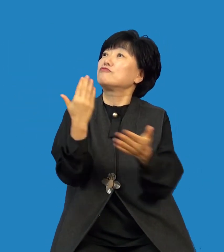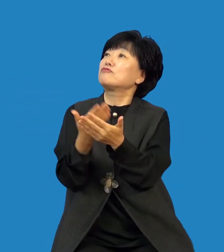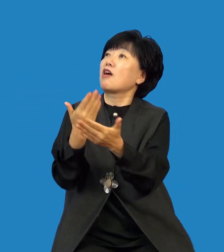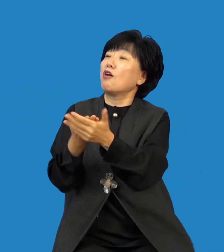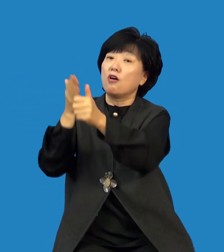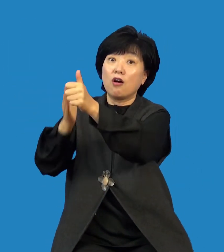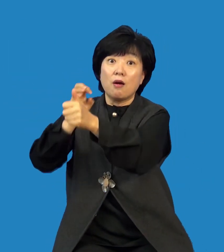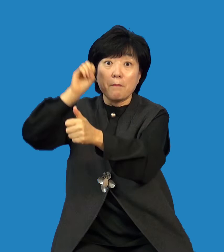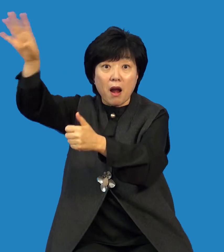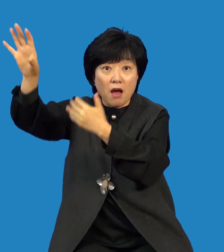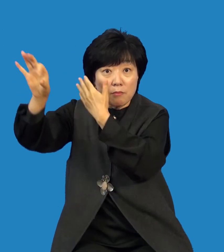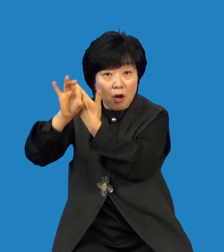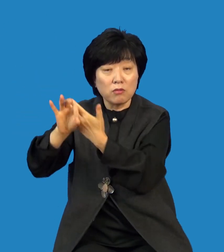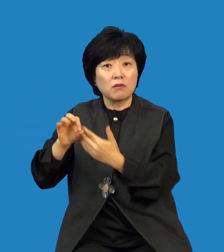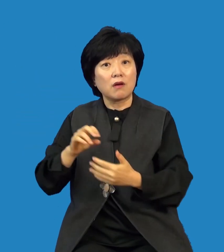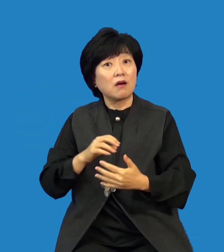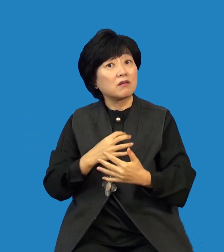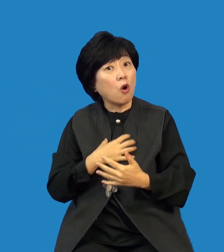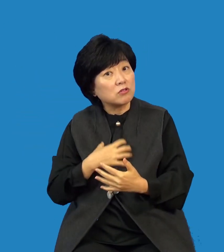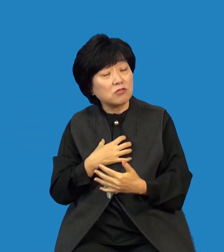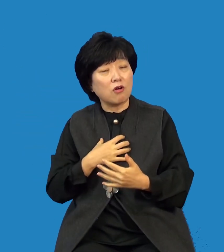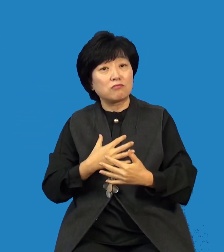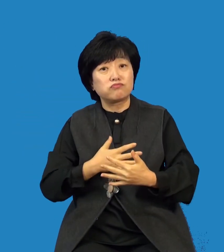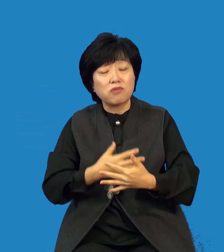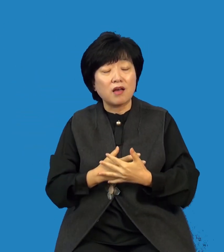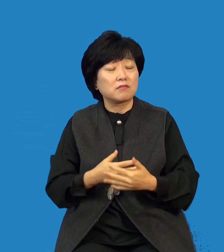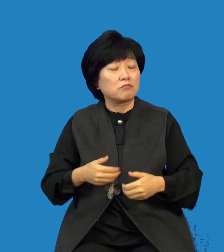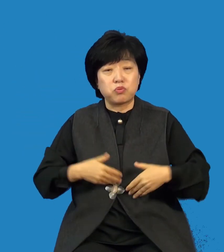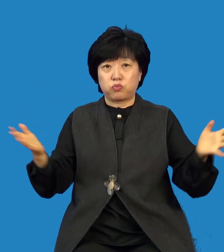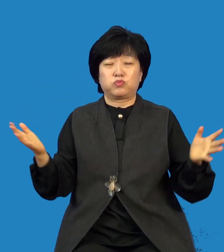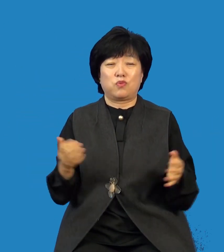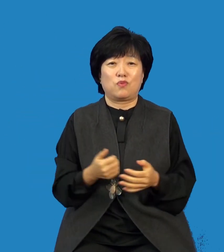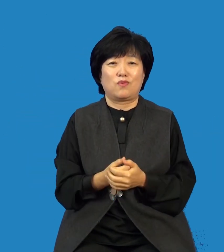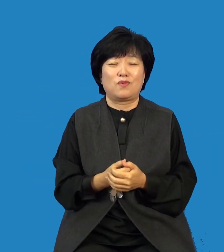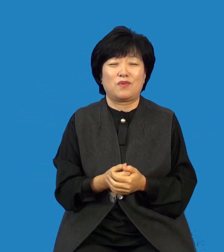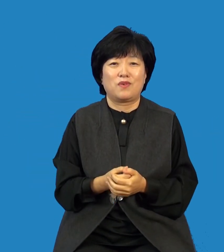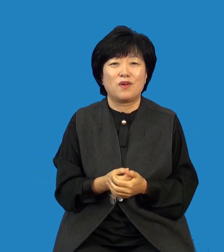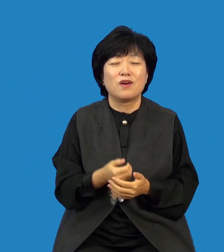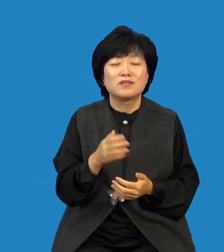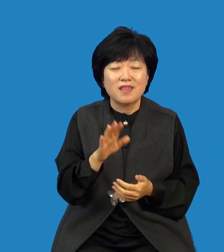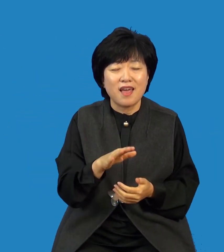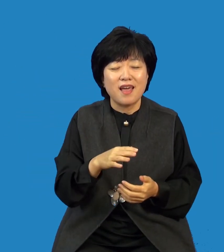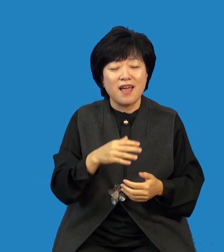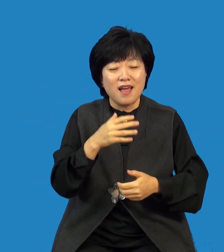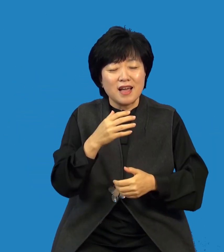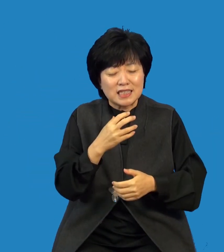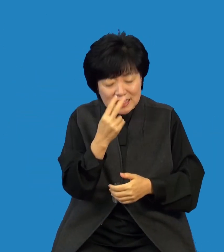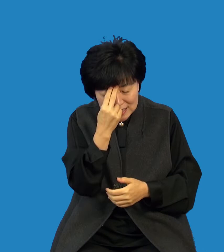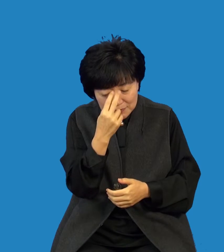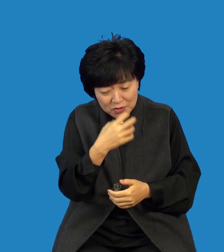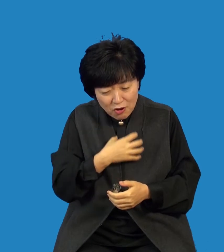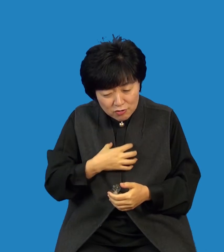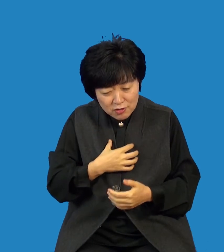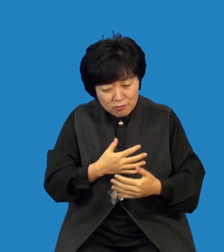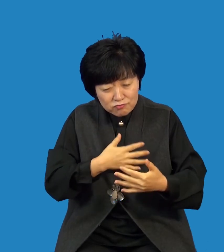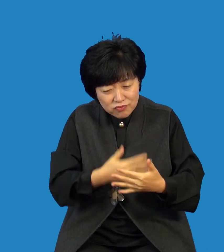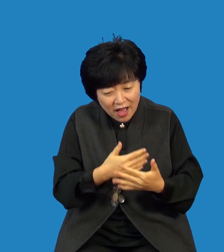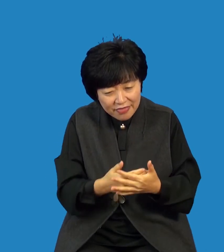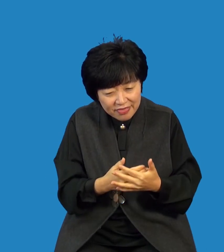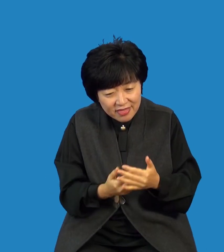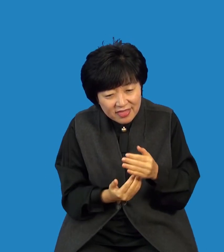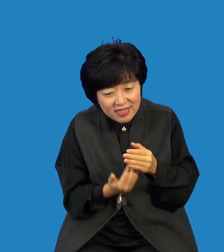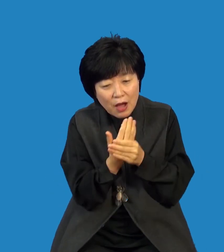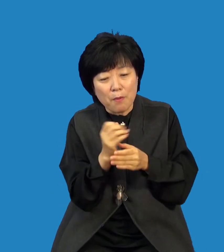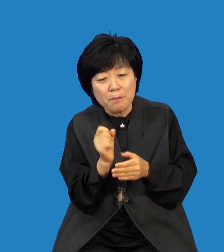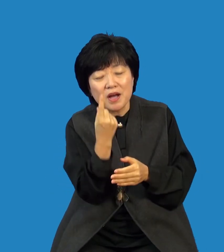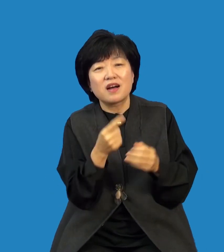아담과 하와에게 근심과 두려움이라고 하는 감정이 처음으로 생기기 시작하는데, 그게 언제냐면 하나님을 떠나면서 생기기 시작해요. 하나님을